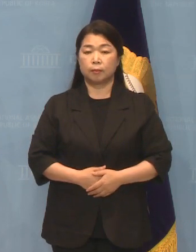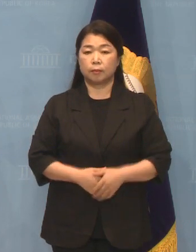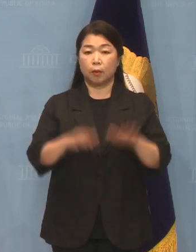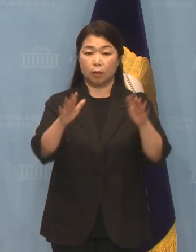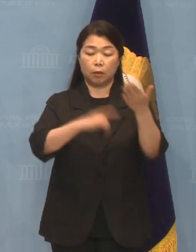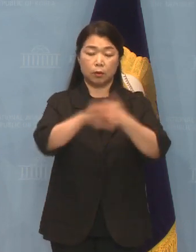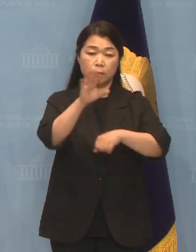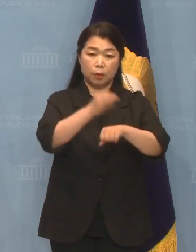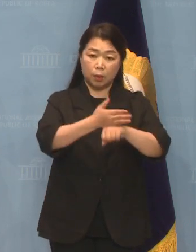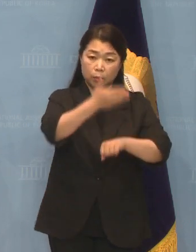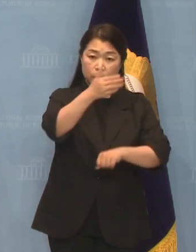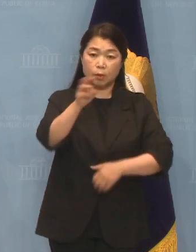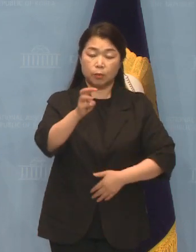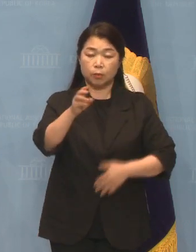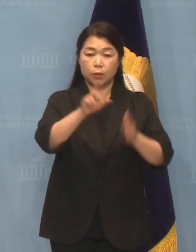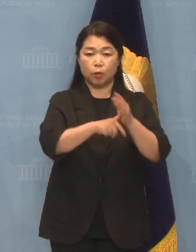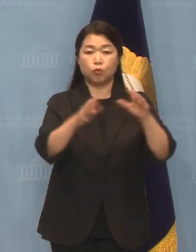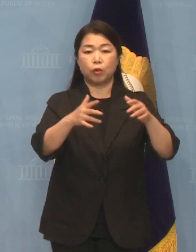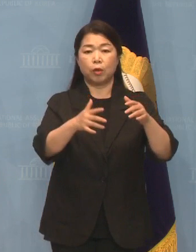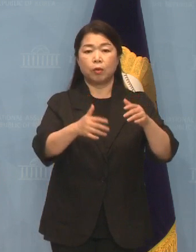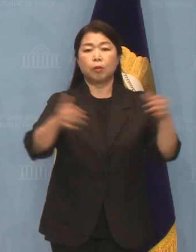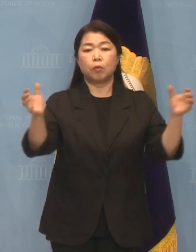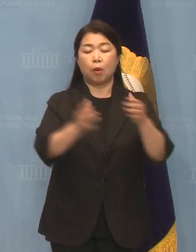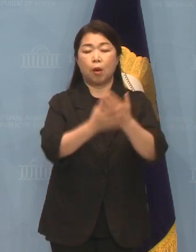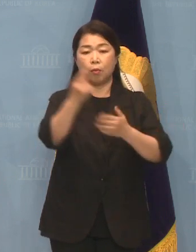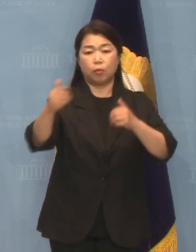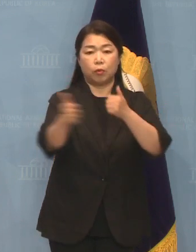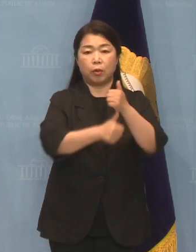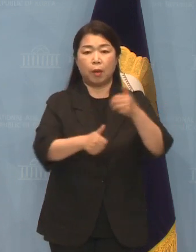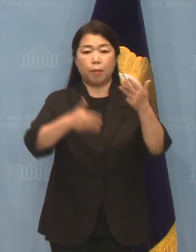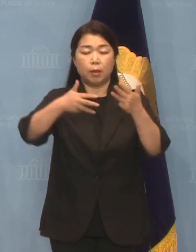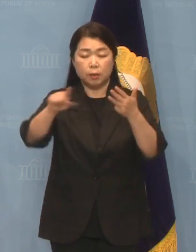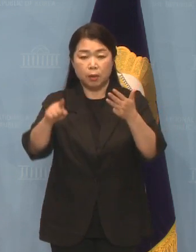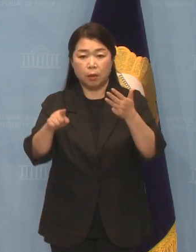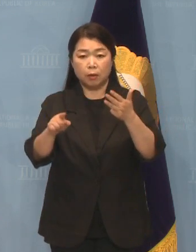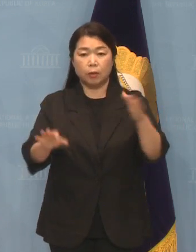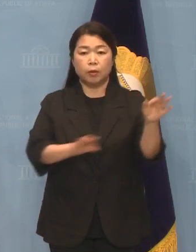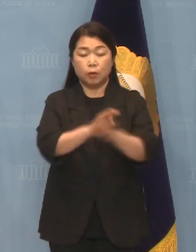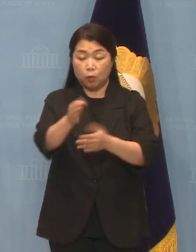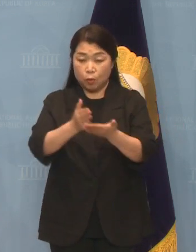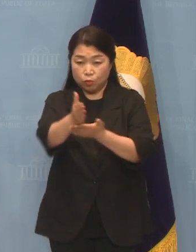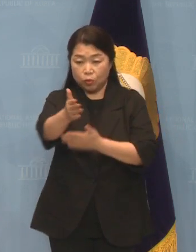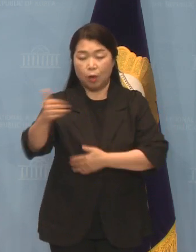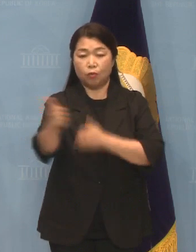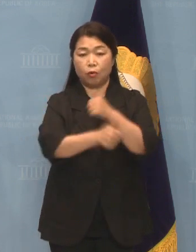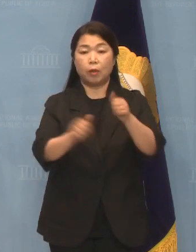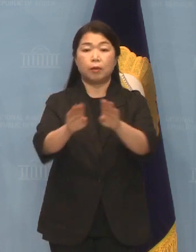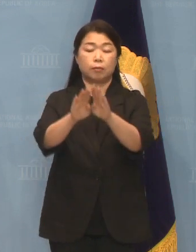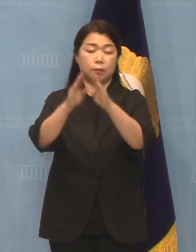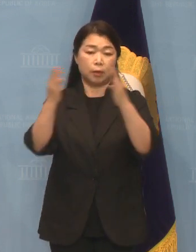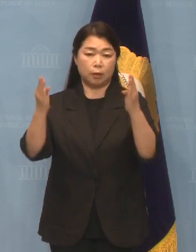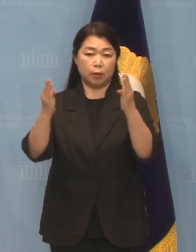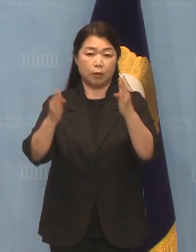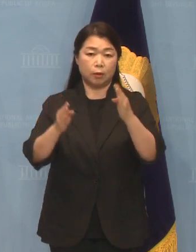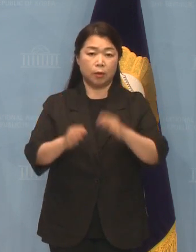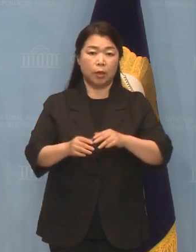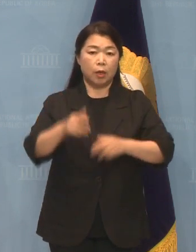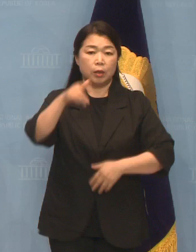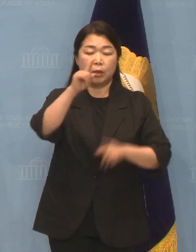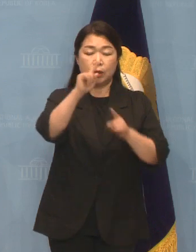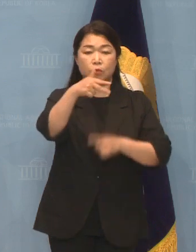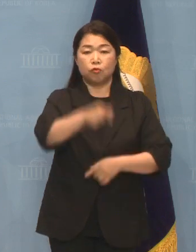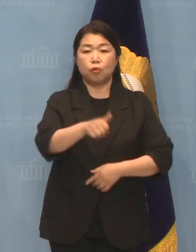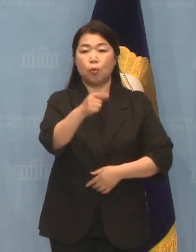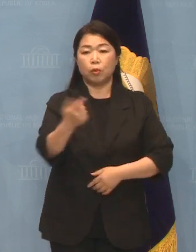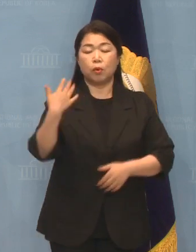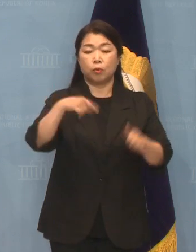그리고 오늘 오전 9시 30분 국회 국민통합위원회 제8차 경제분과위원회가 개최되어 이주호